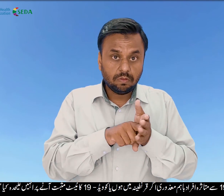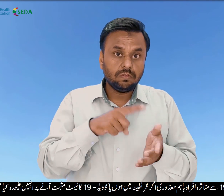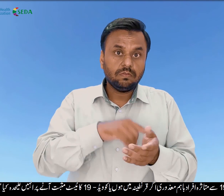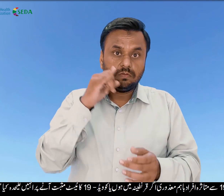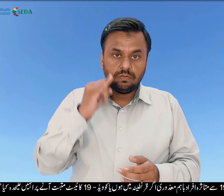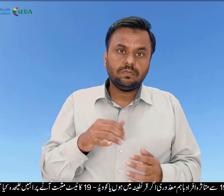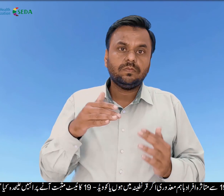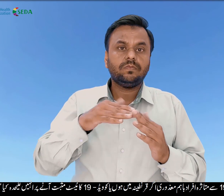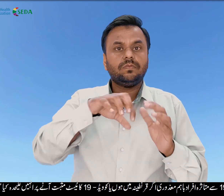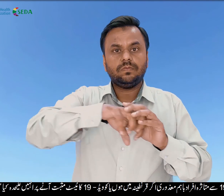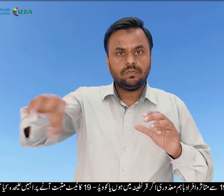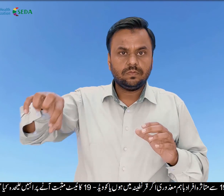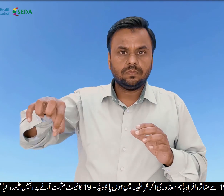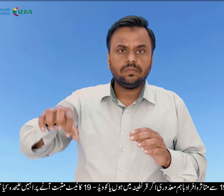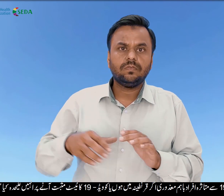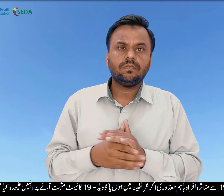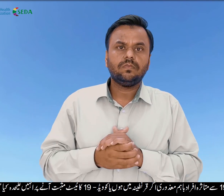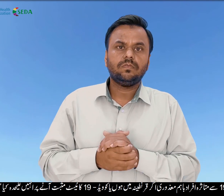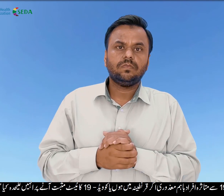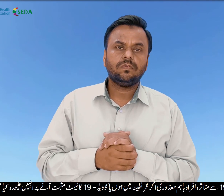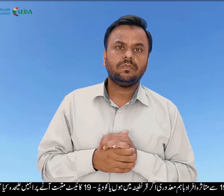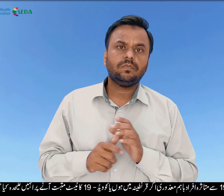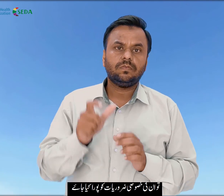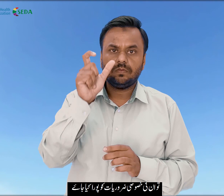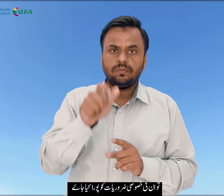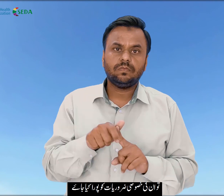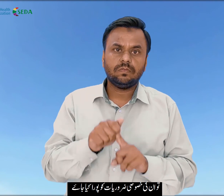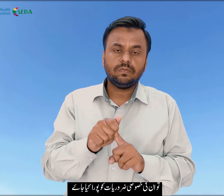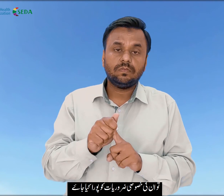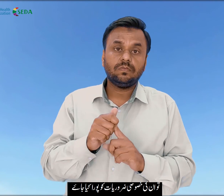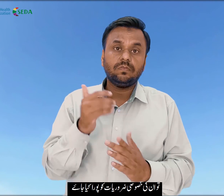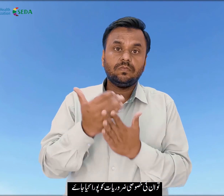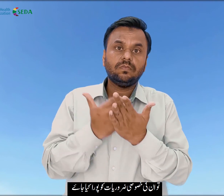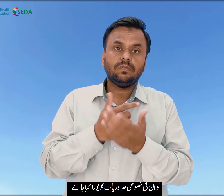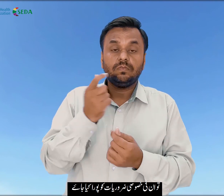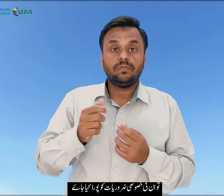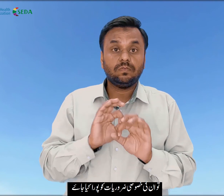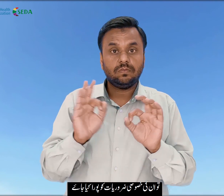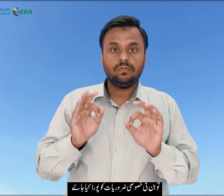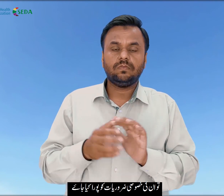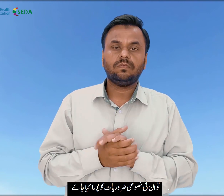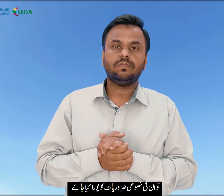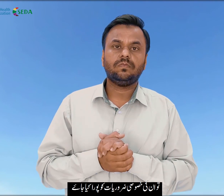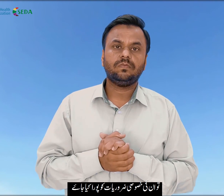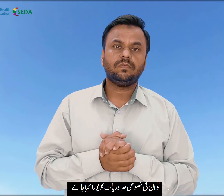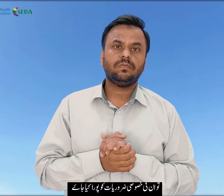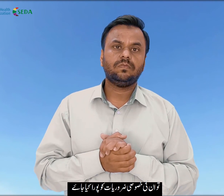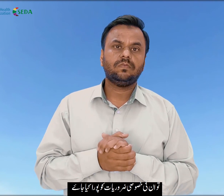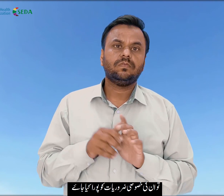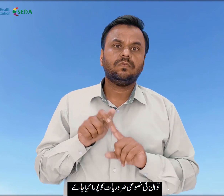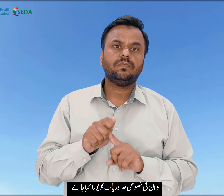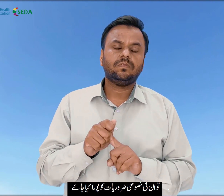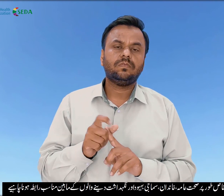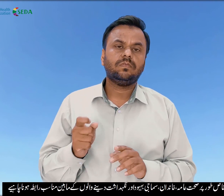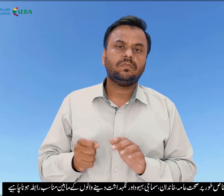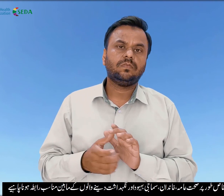پر انہیں علیحدہ کیا گیا ہے تو ان کی خصوصی ضروریات کو پورا کیا جائے، خاص طور